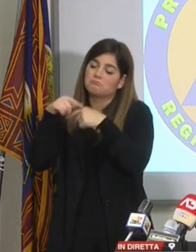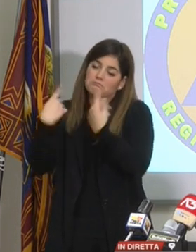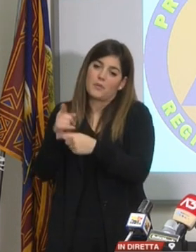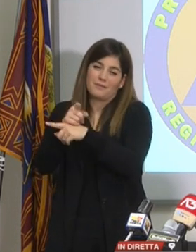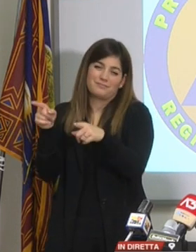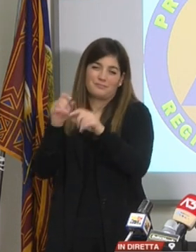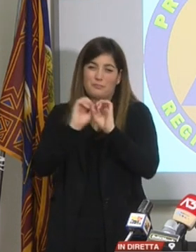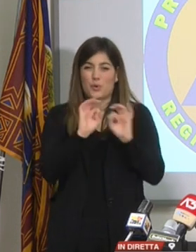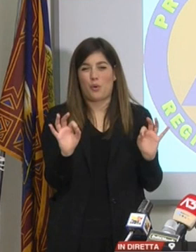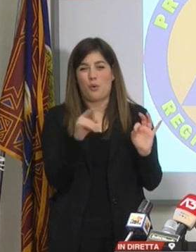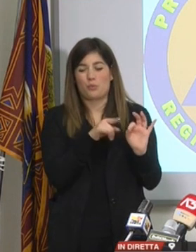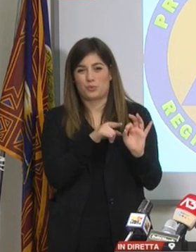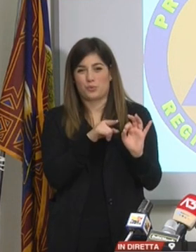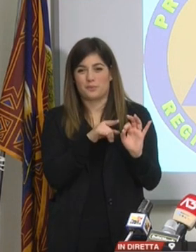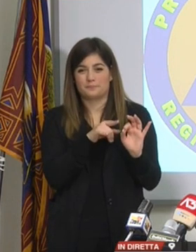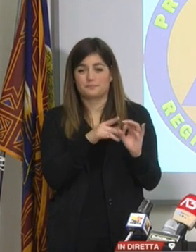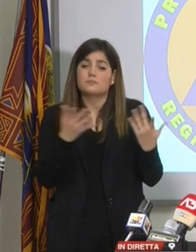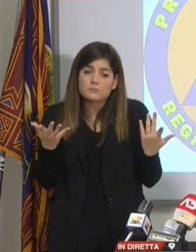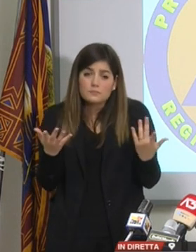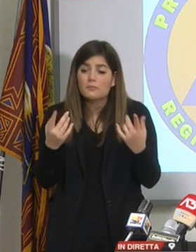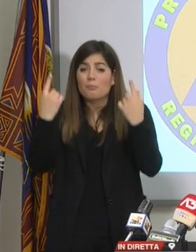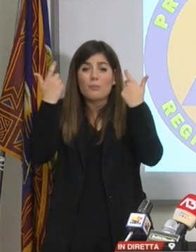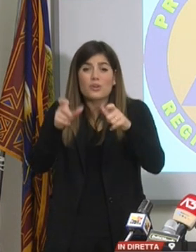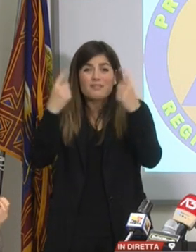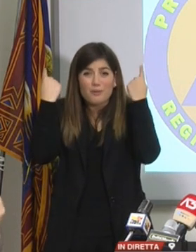per questo io mi sono permesso di dire valutiamo i veterinari. E